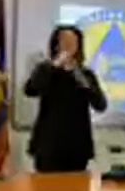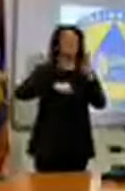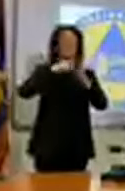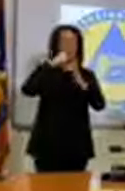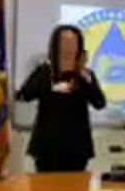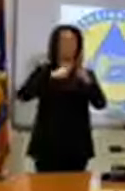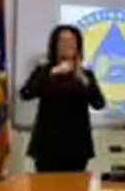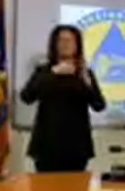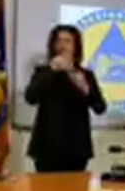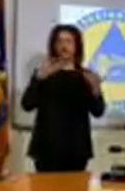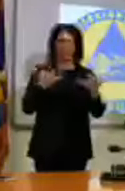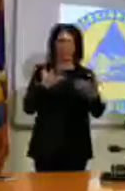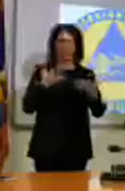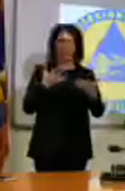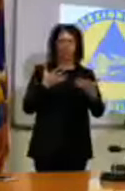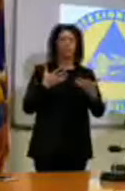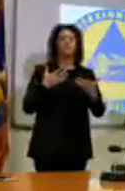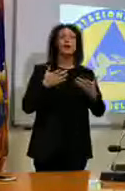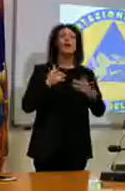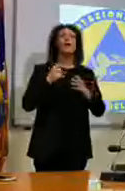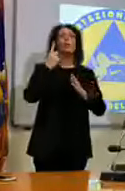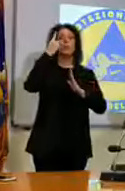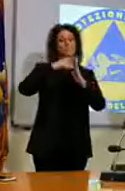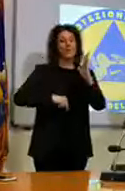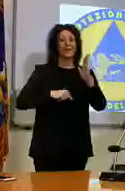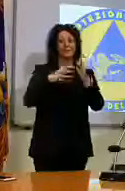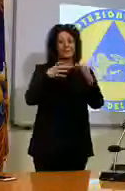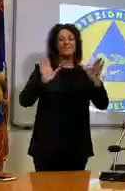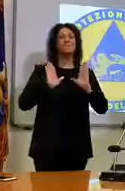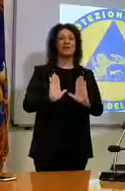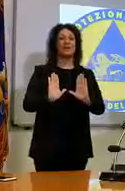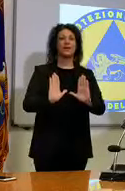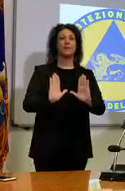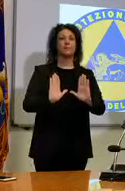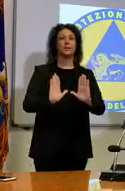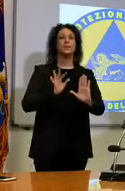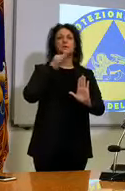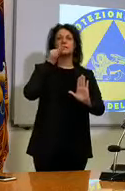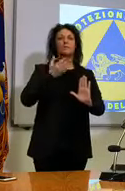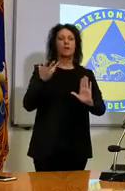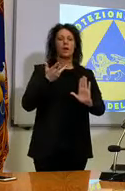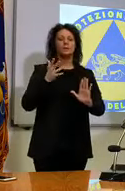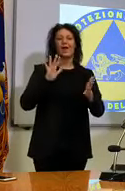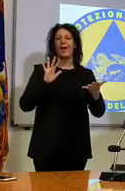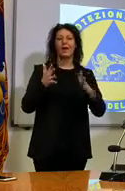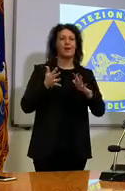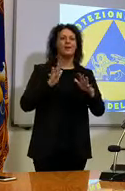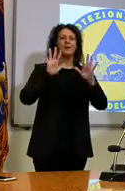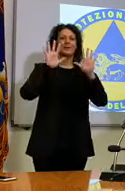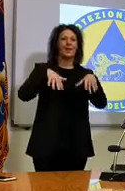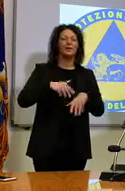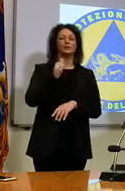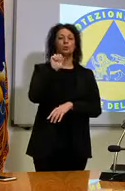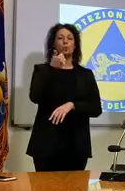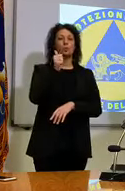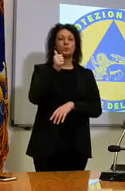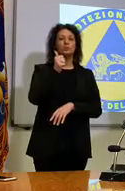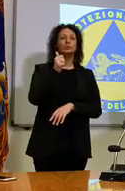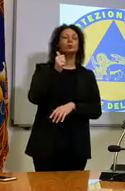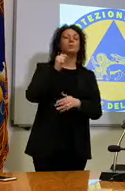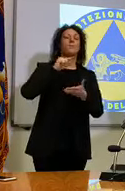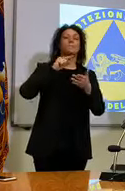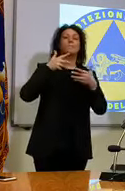un fermo di questa regione di un mese significa almeno 10, 11, 12 miliardi di PIL